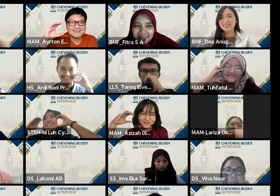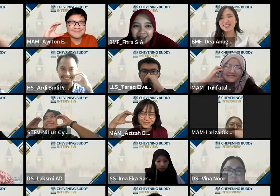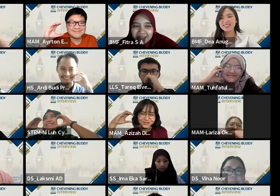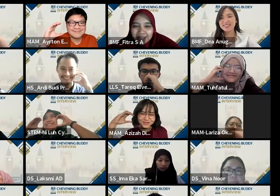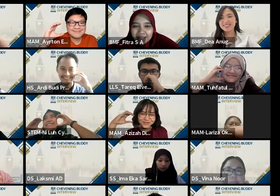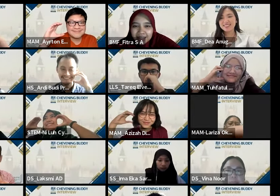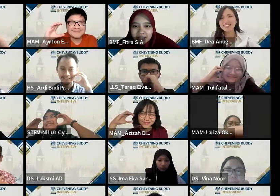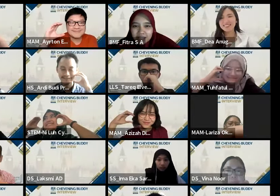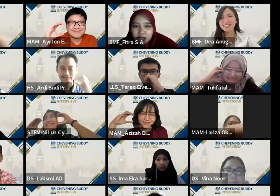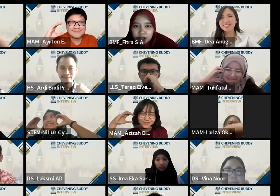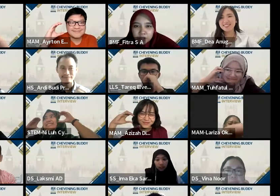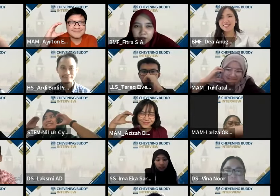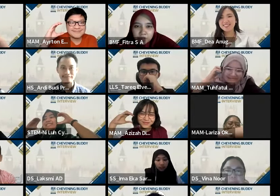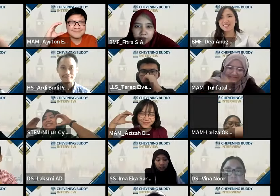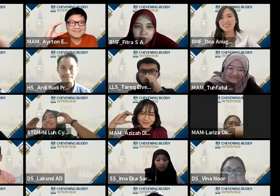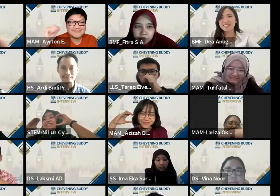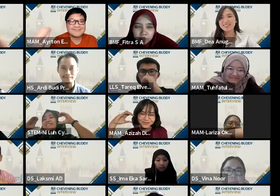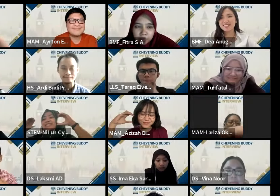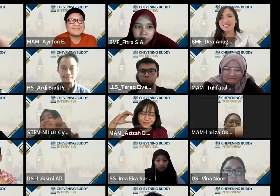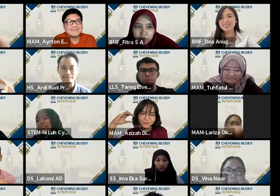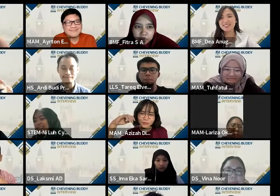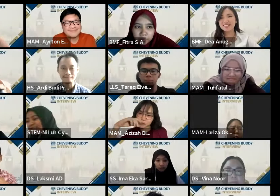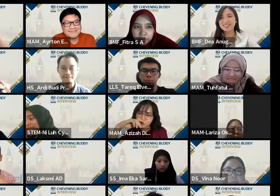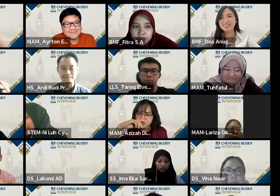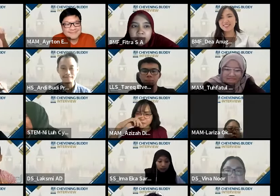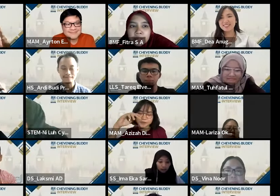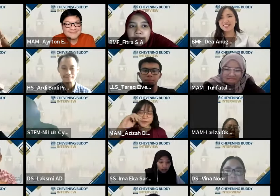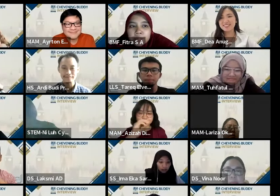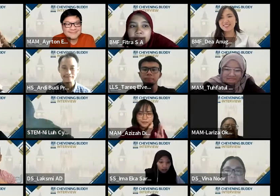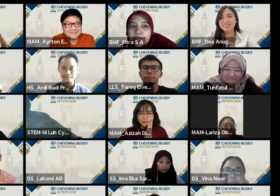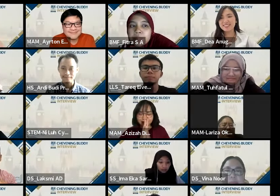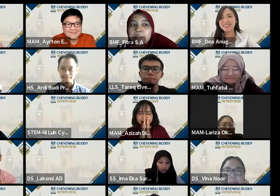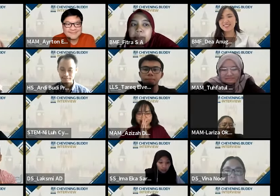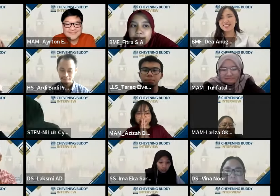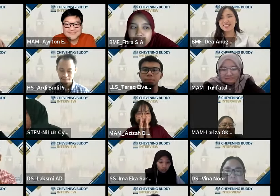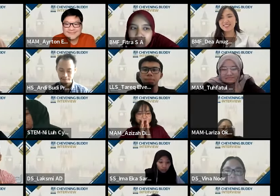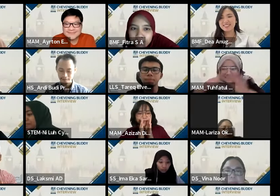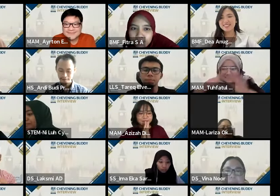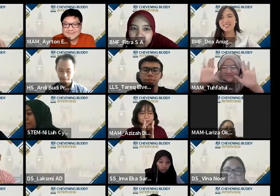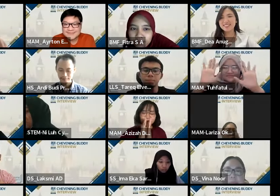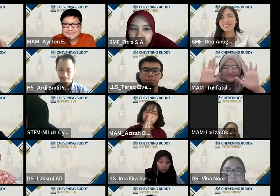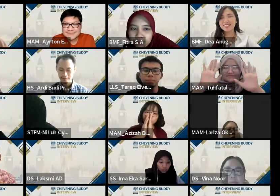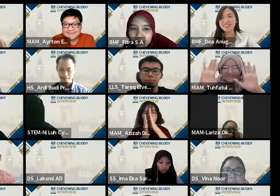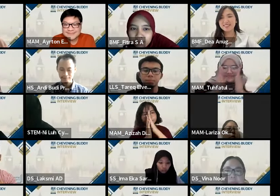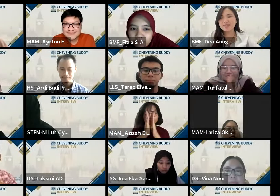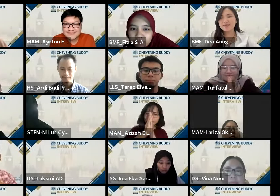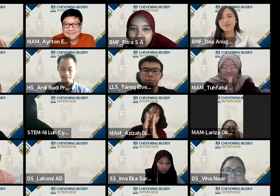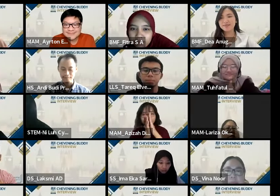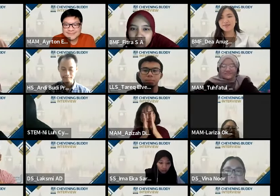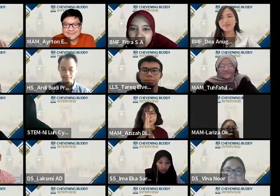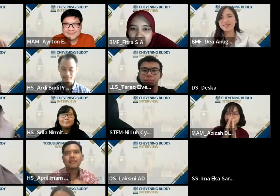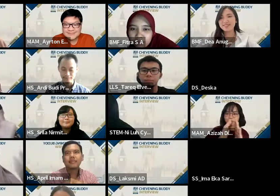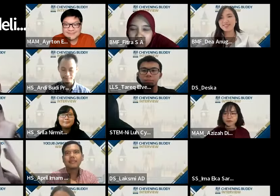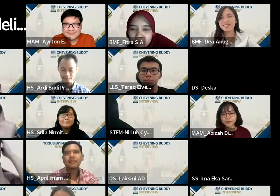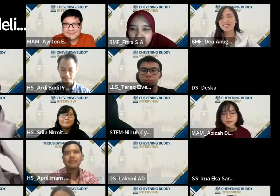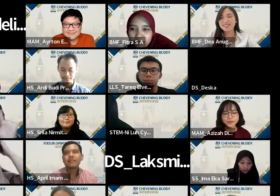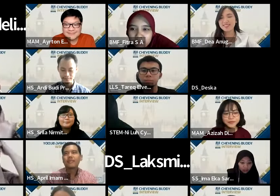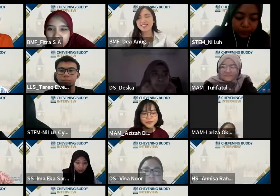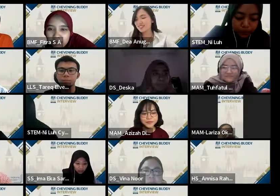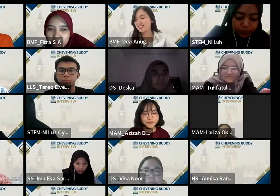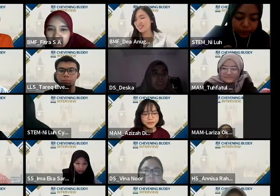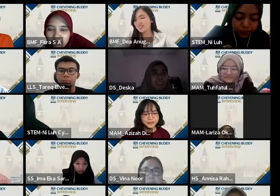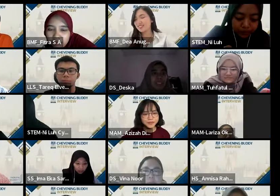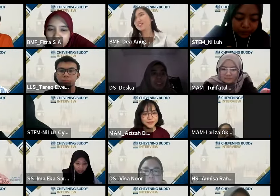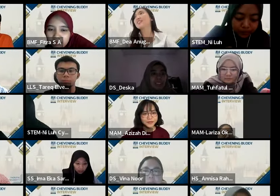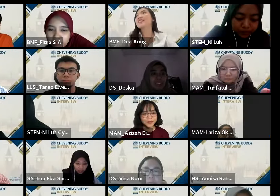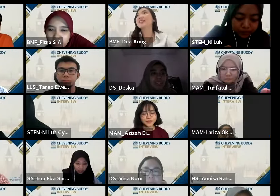oke oke oke oke terima kasih terima kasih kakak-kakak semua Makasih ya